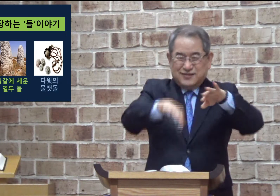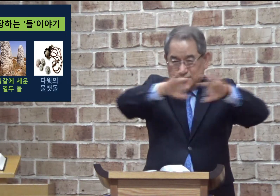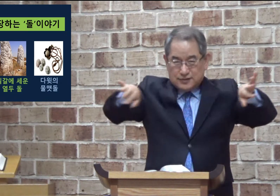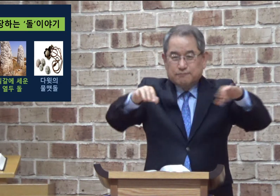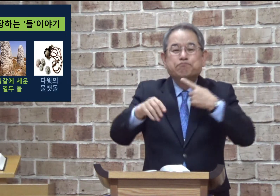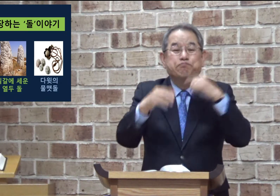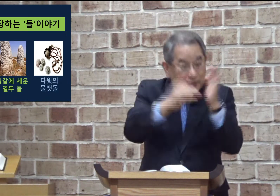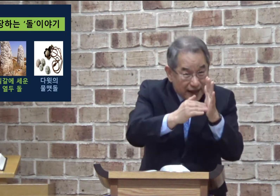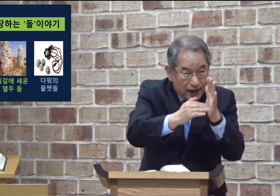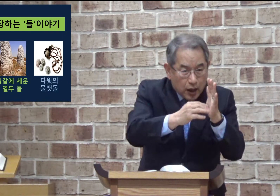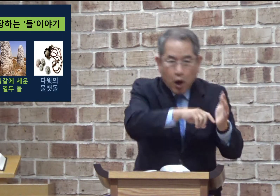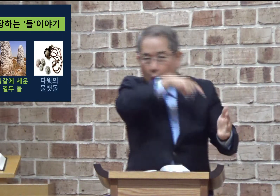요단강을 가르고 다시